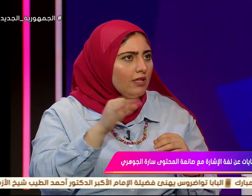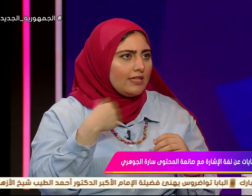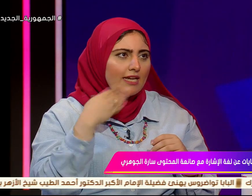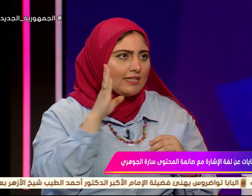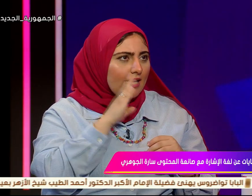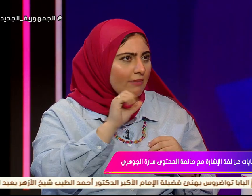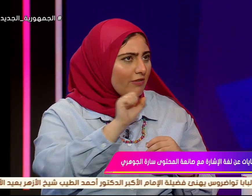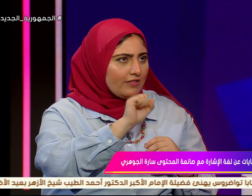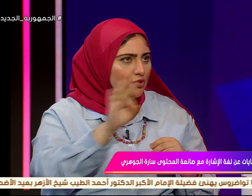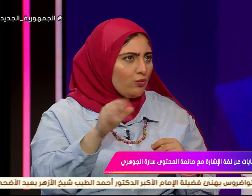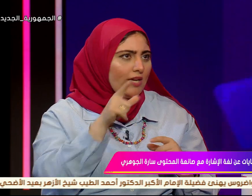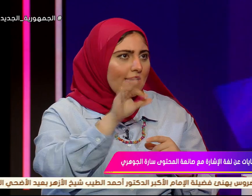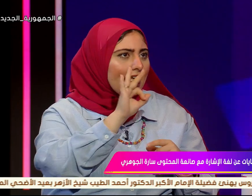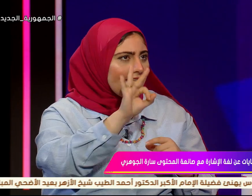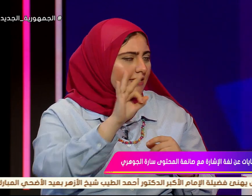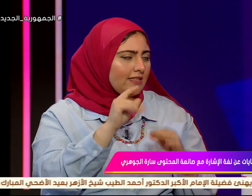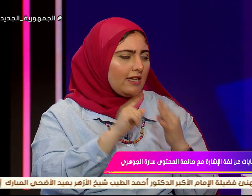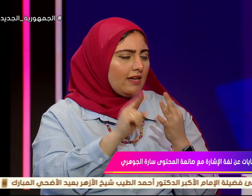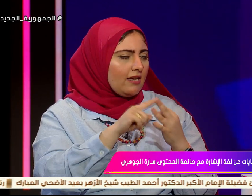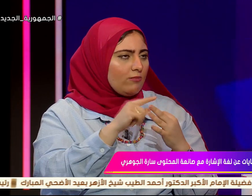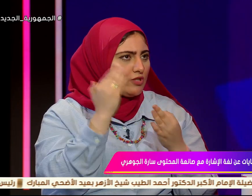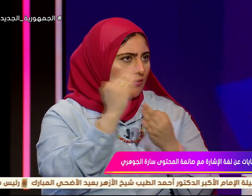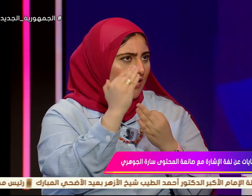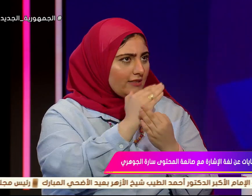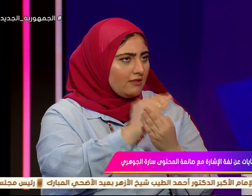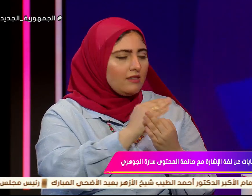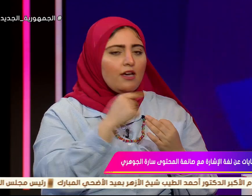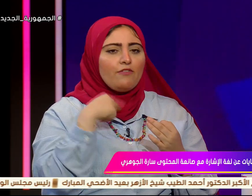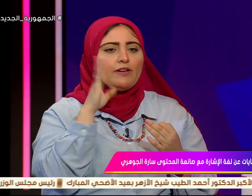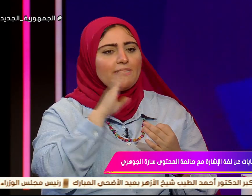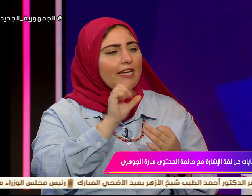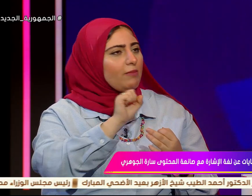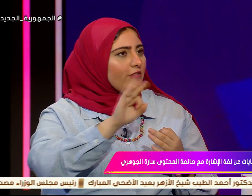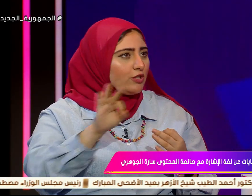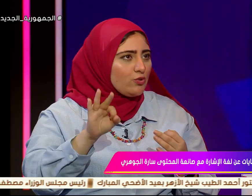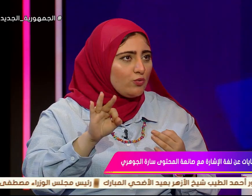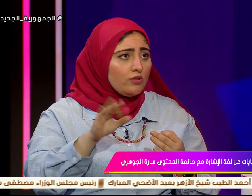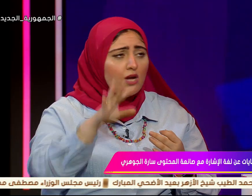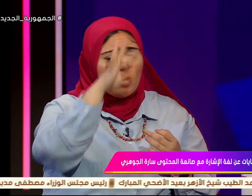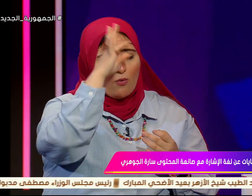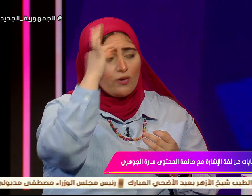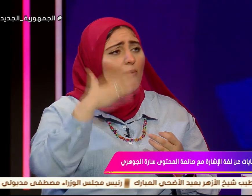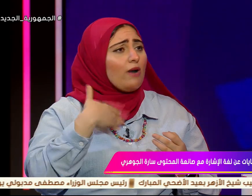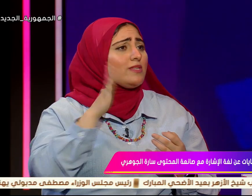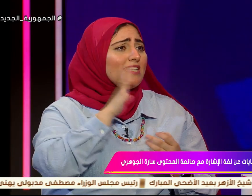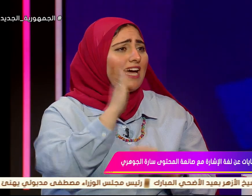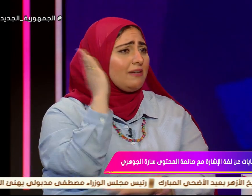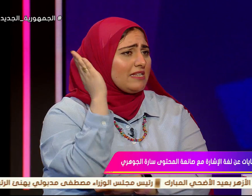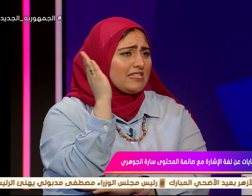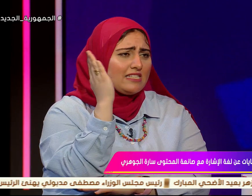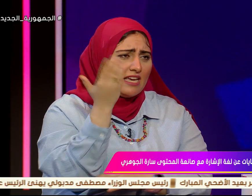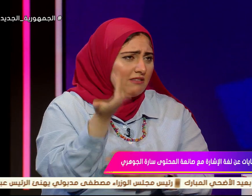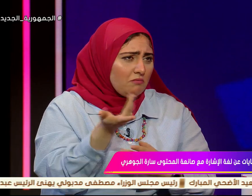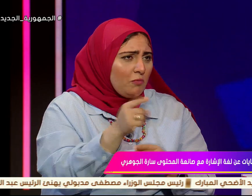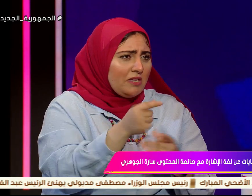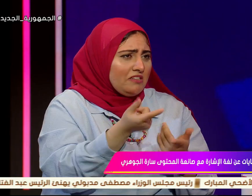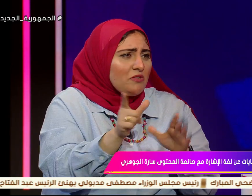ان انا اتعلمها في ثلاث شهور لان هي ثلاث مستويات فانا بتعلمها في ثلاث شهور ولو عاوزه اتعلم اساسيات ممكن